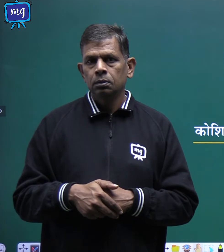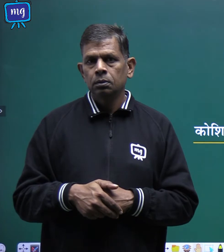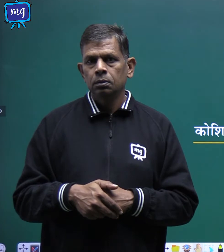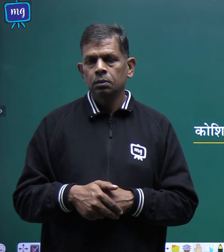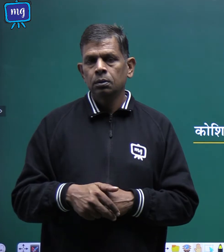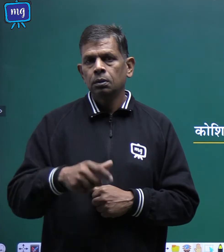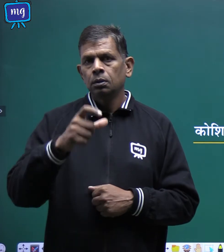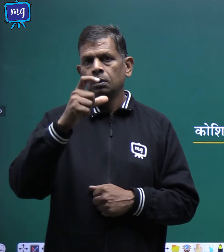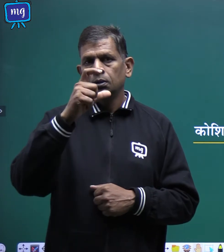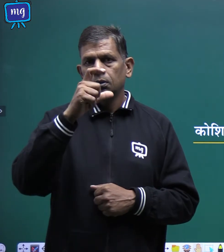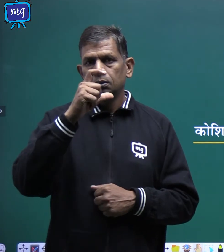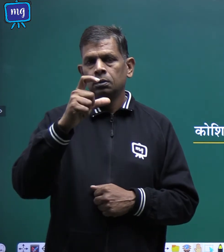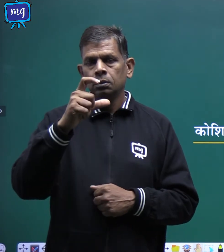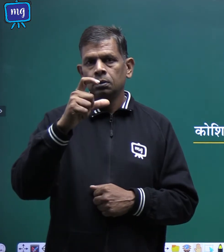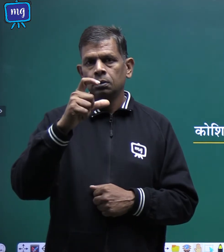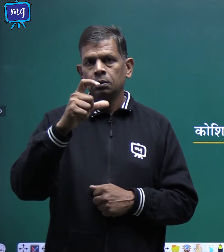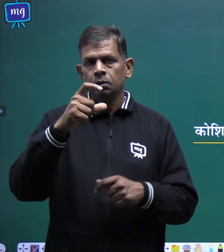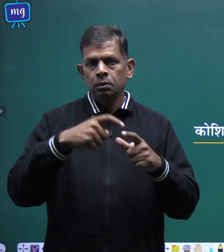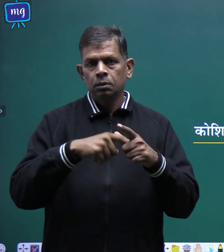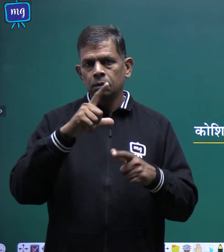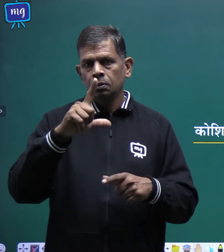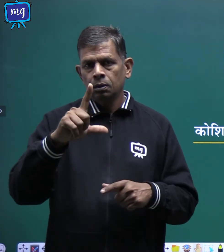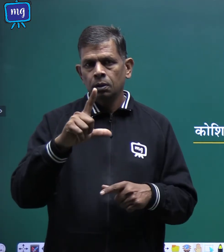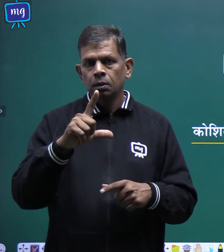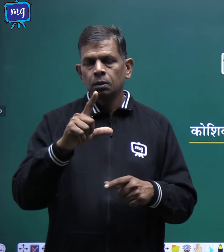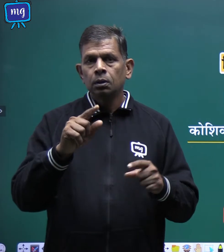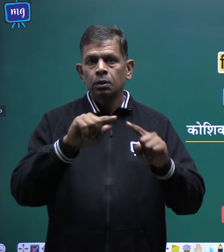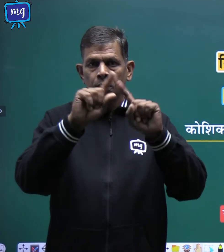कोशिका संरचना एवं प्रकार्य।